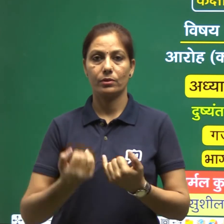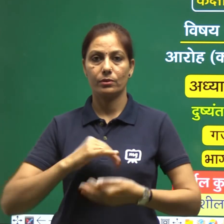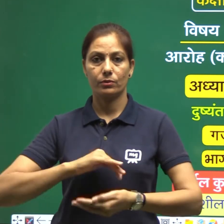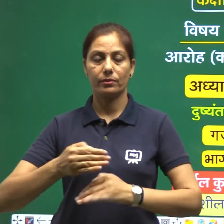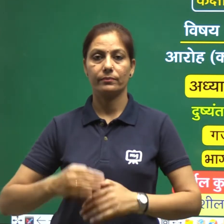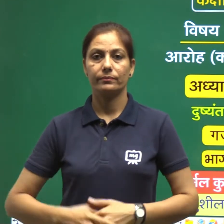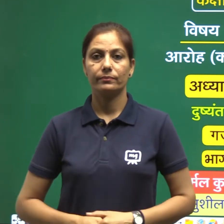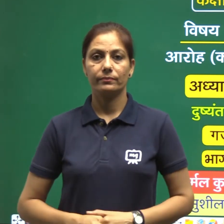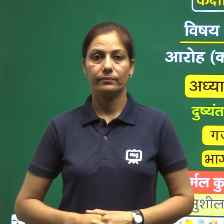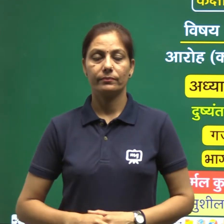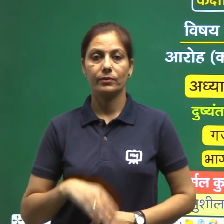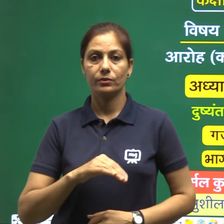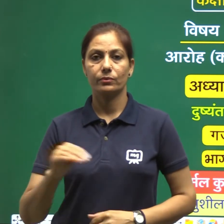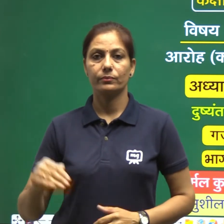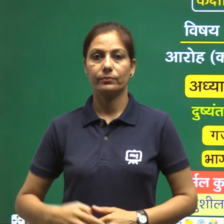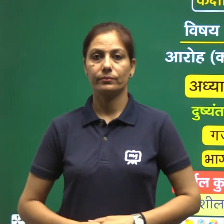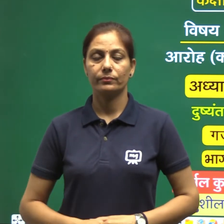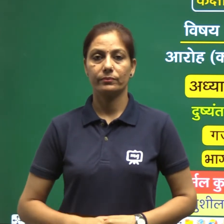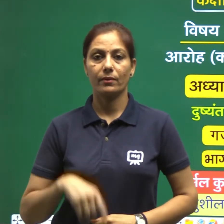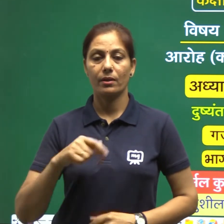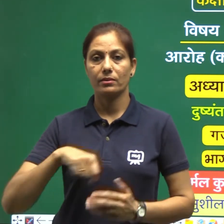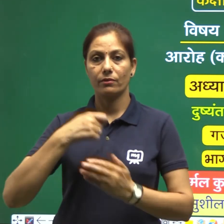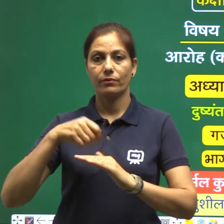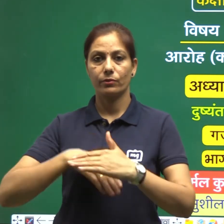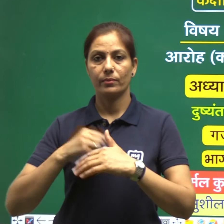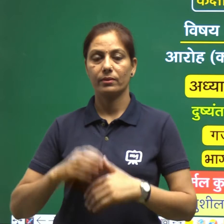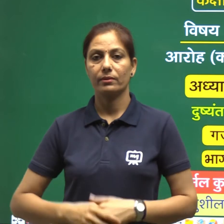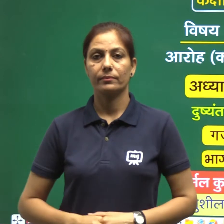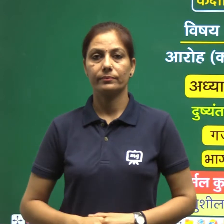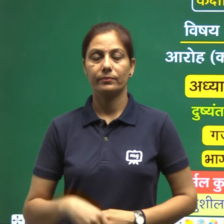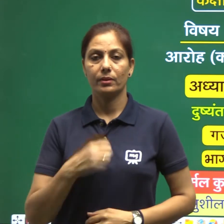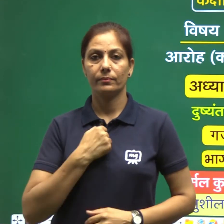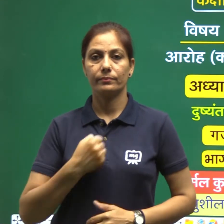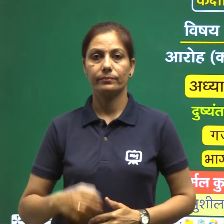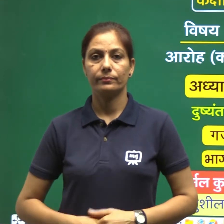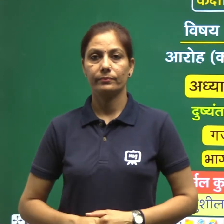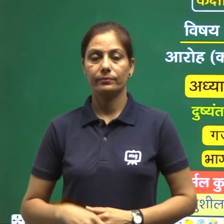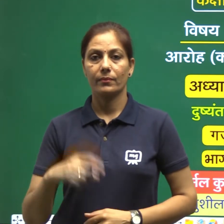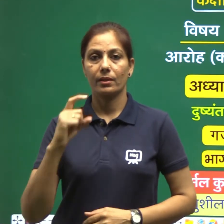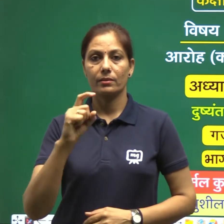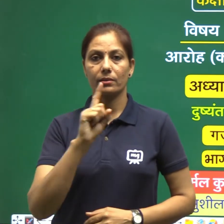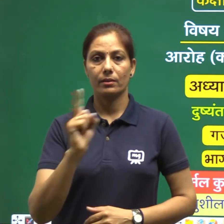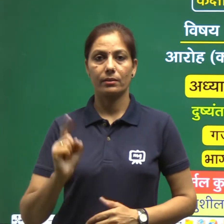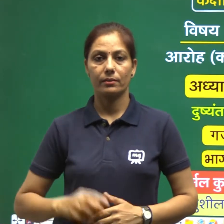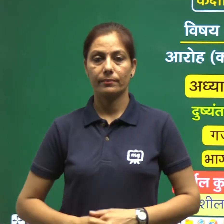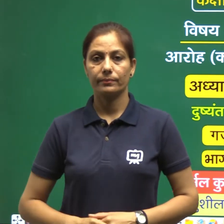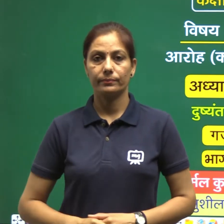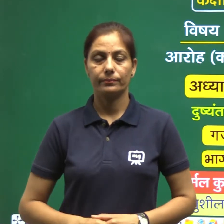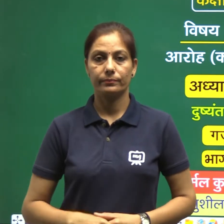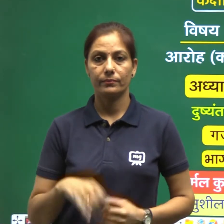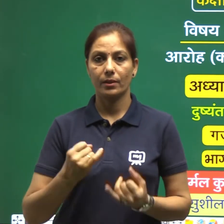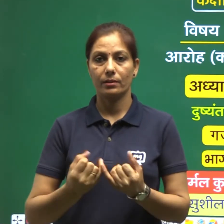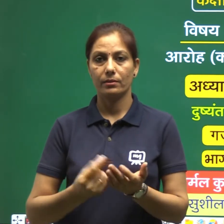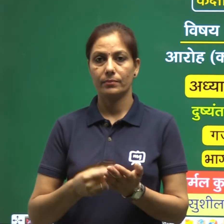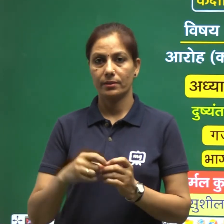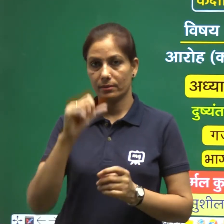चौधरी। बच्चों, आज के वीडियो में हम कक्षा 11 की हिंदी